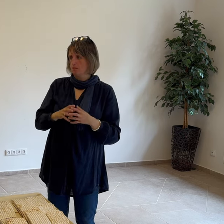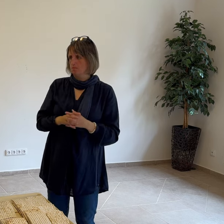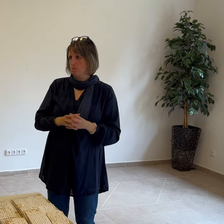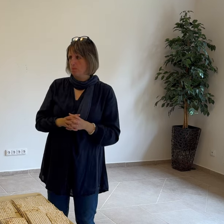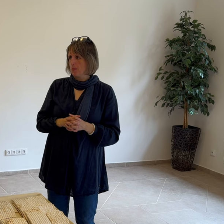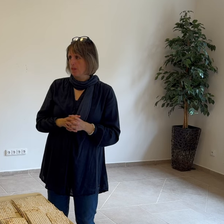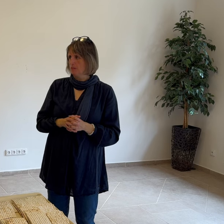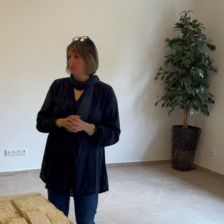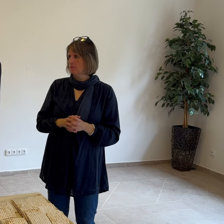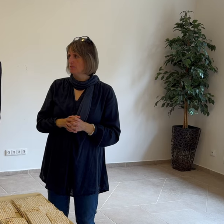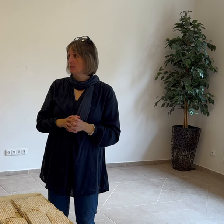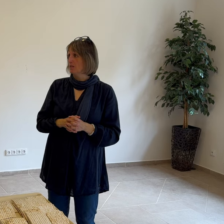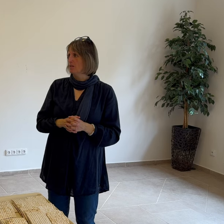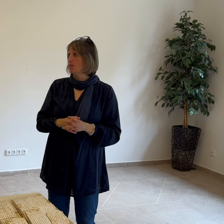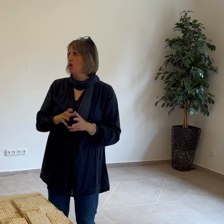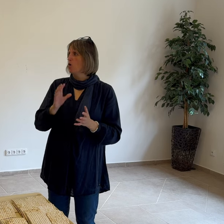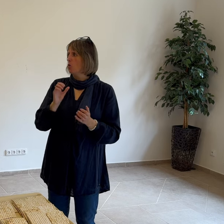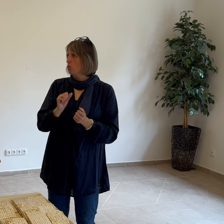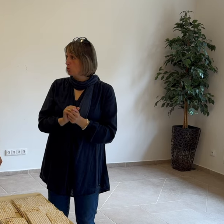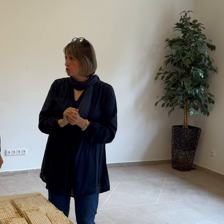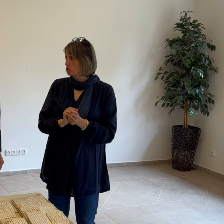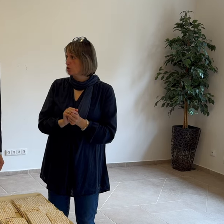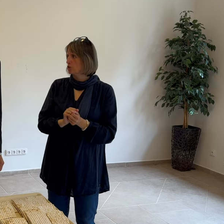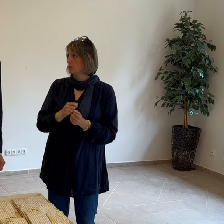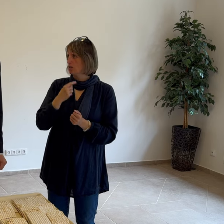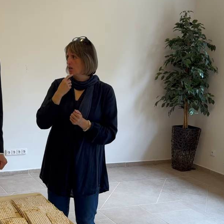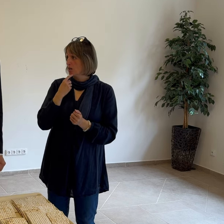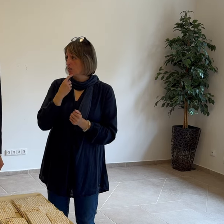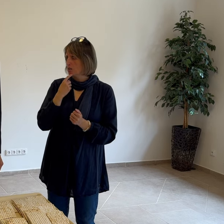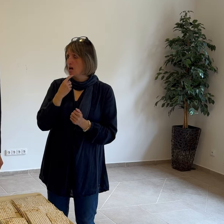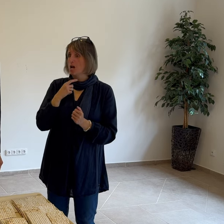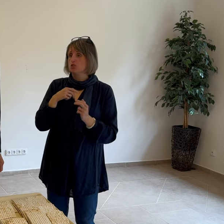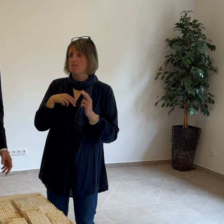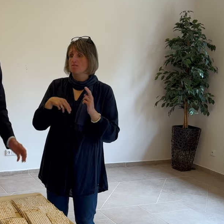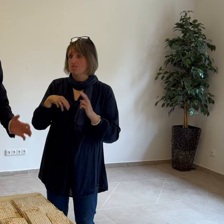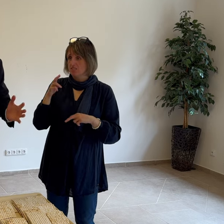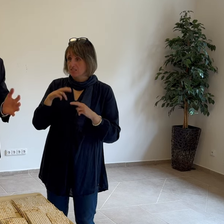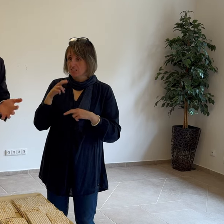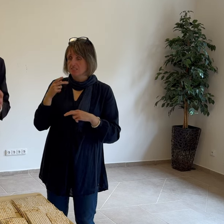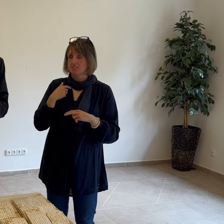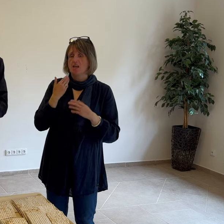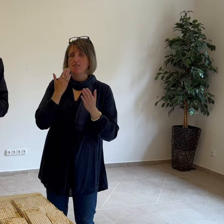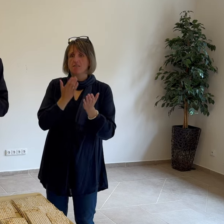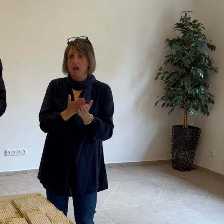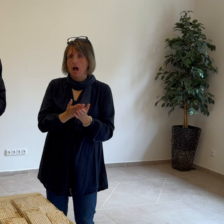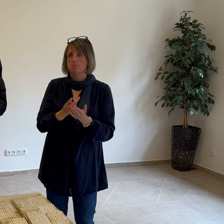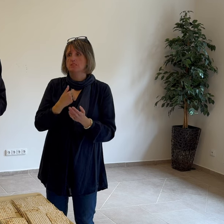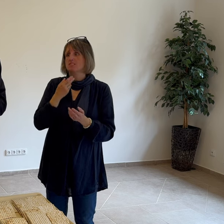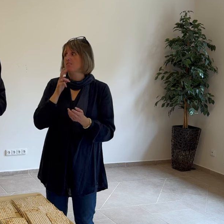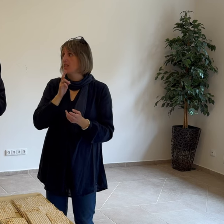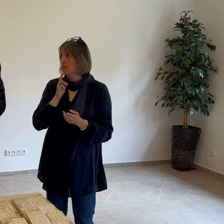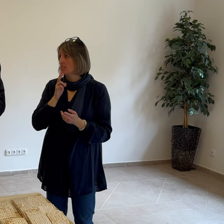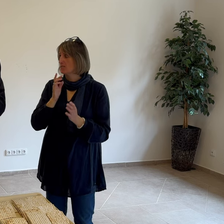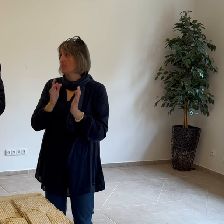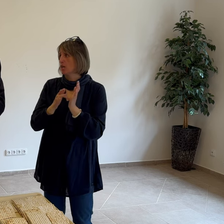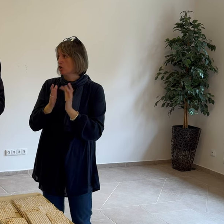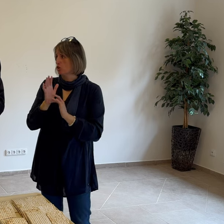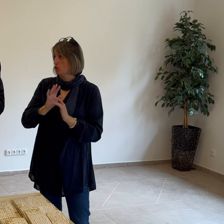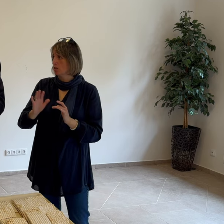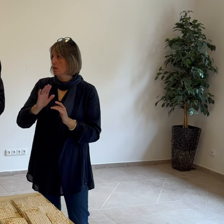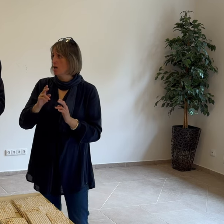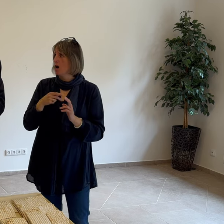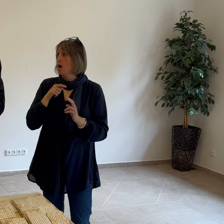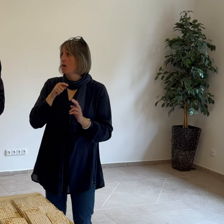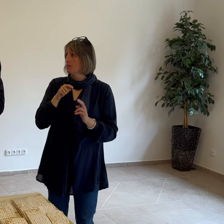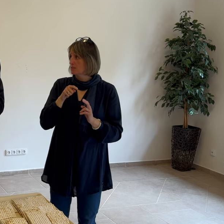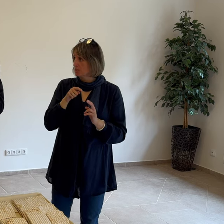tak určitě ne Takže čím více podám svědectví čím podám více k konečnýho kurzu nebo knížek tím budu